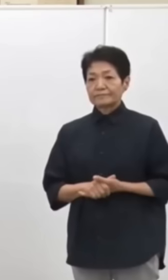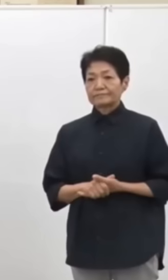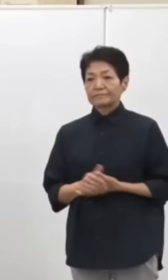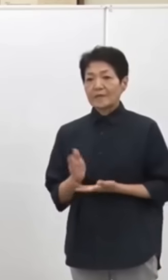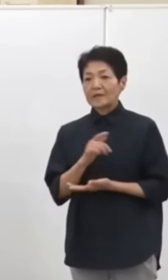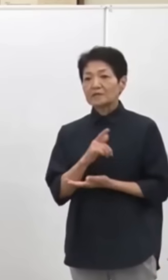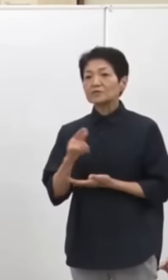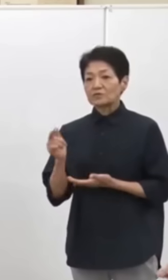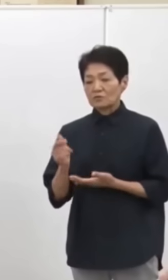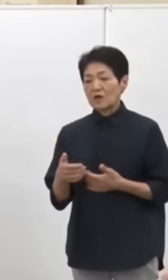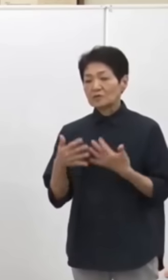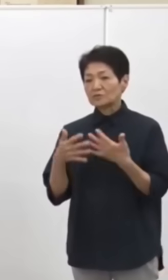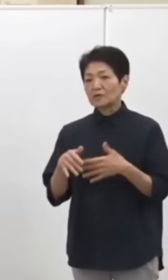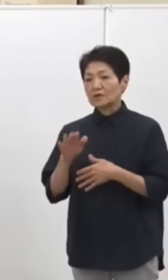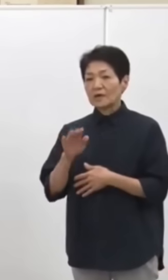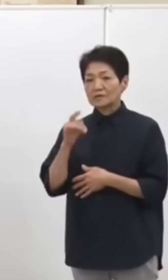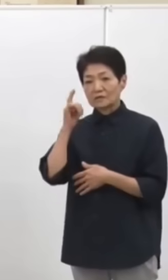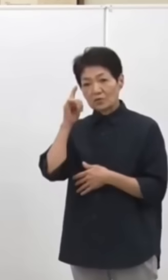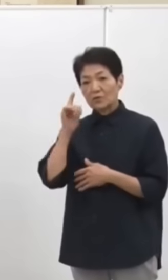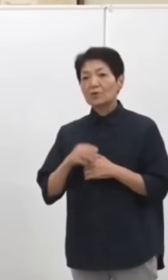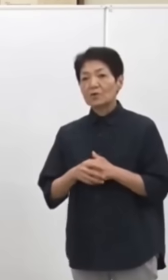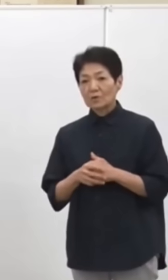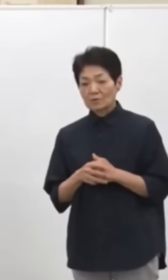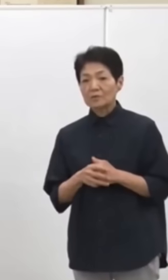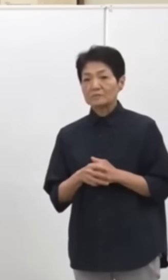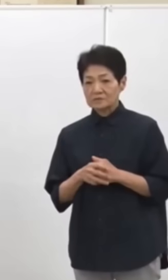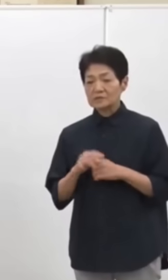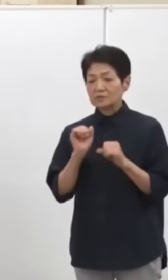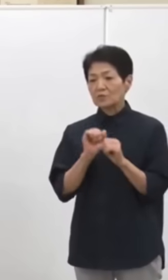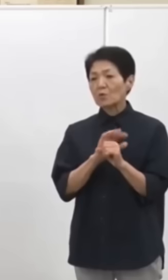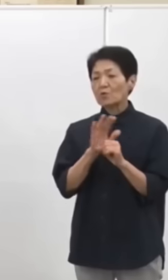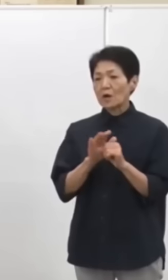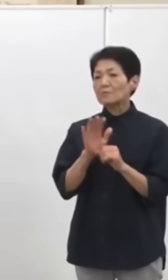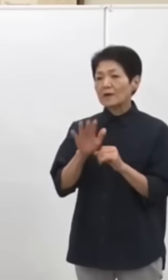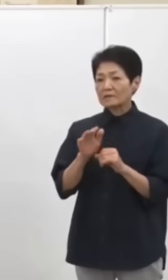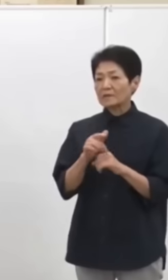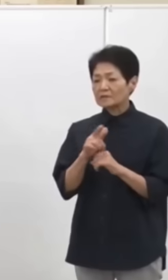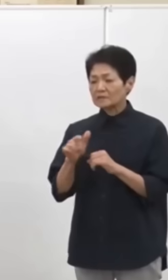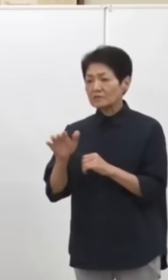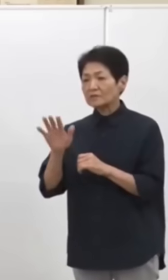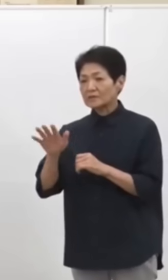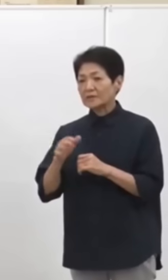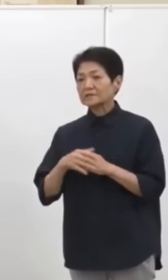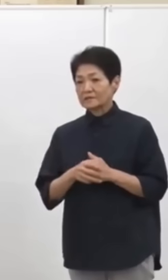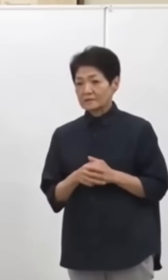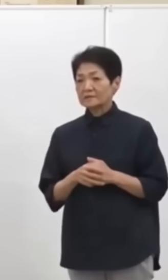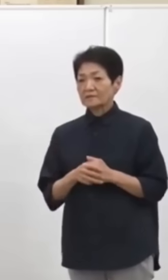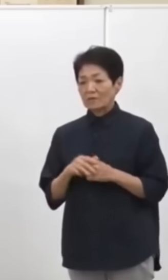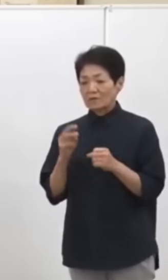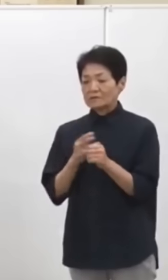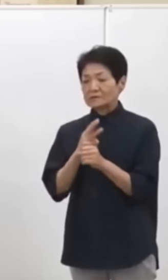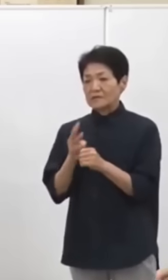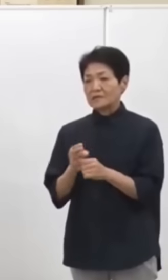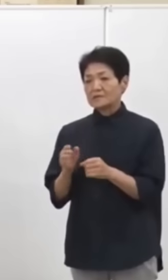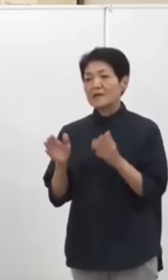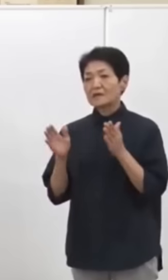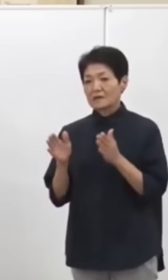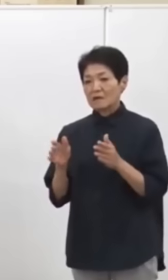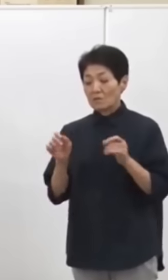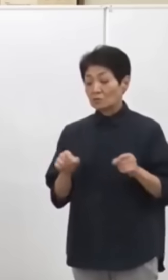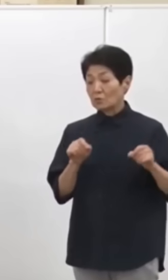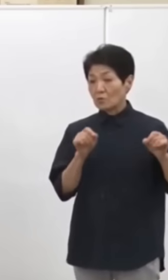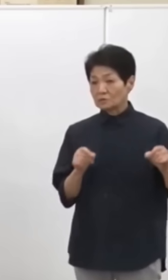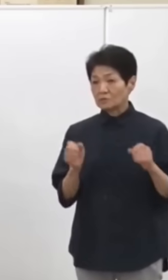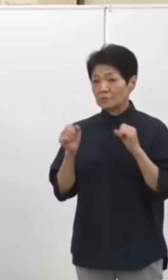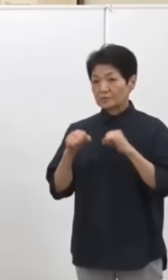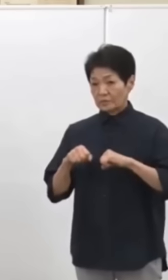いろんな要件があったと思います。資金調達であるとか、コロナであるとか、土地課題の問題であるとか、これ3年間を延ばすことを認められ